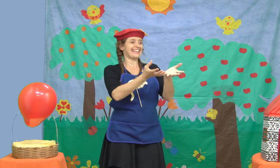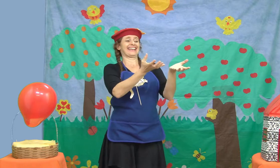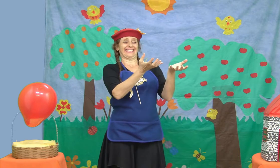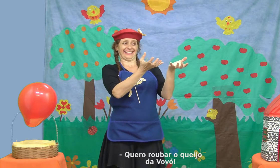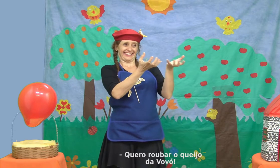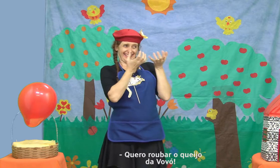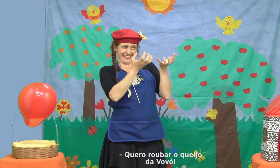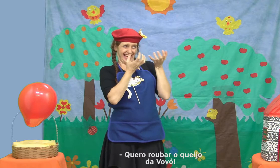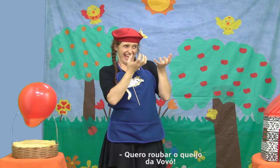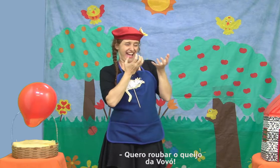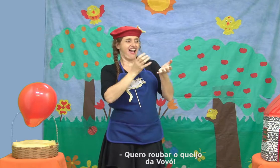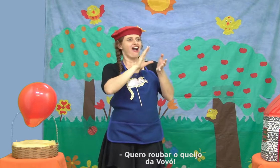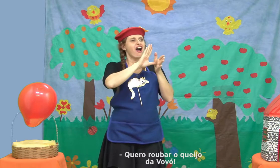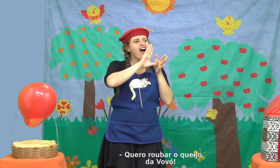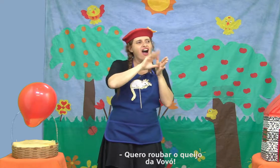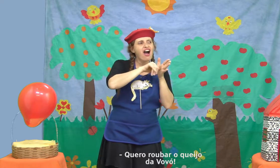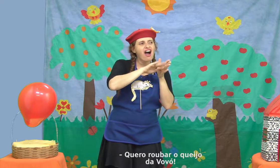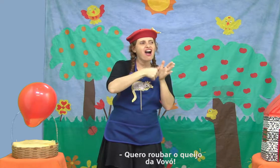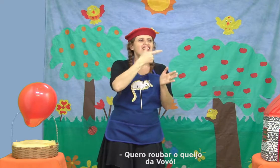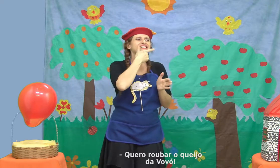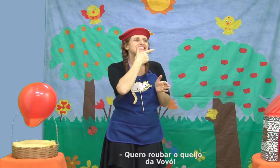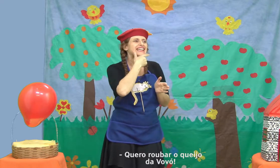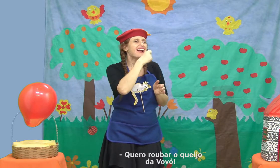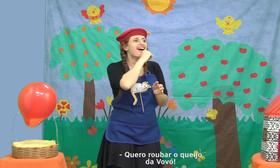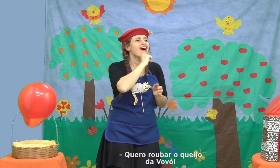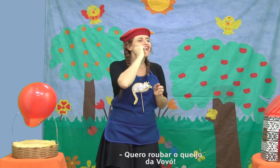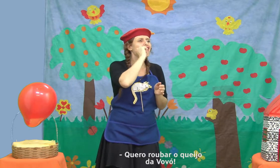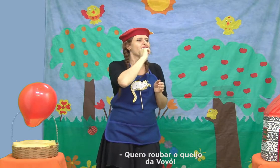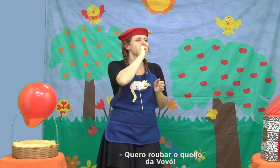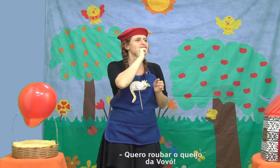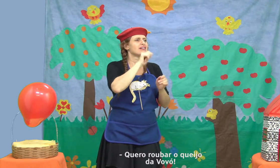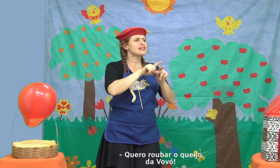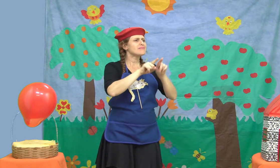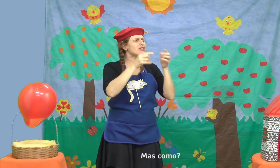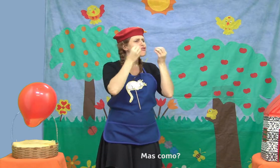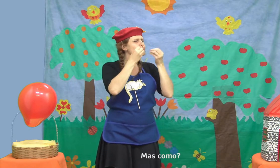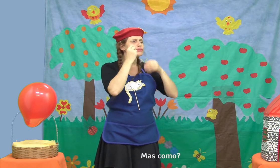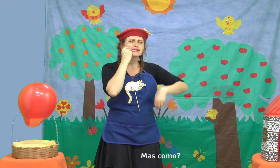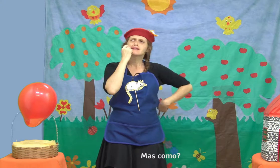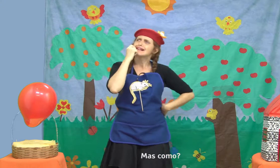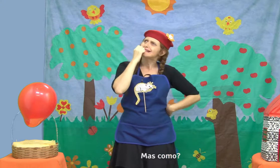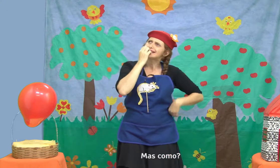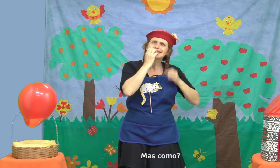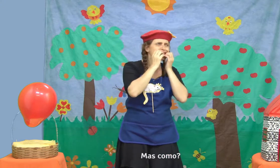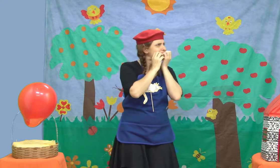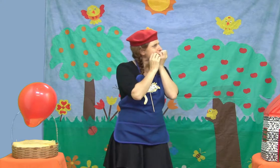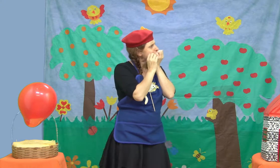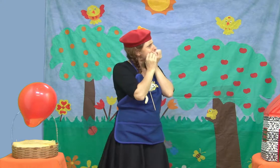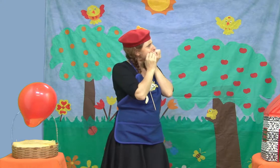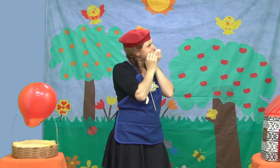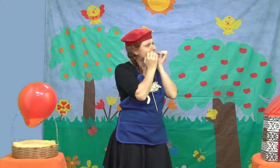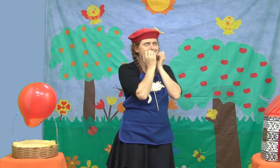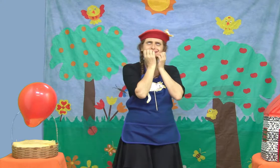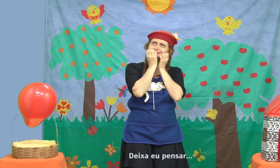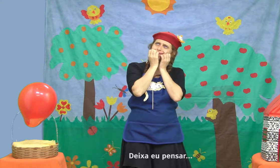quero roupa o queijo da foto mas cubo de